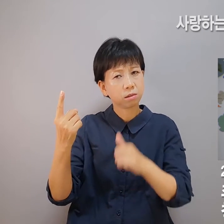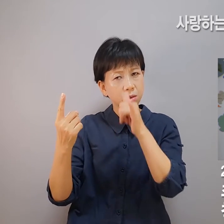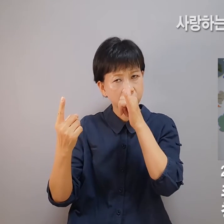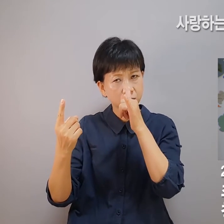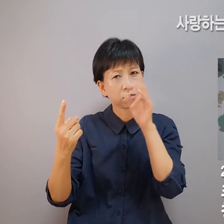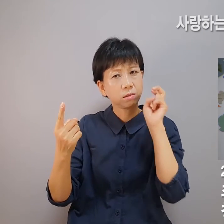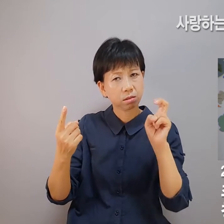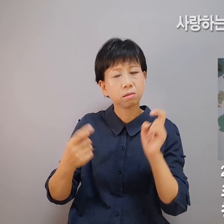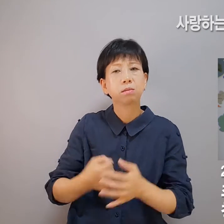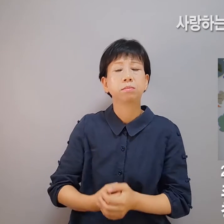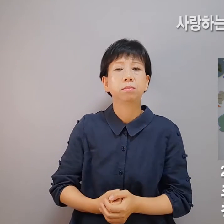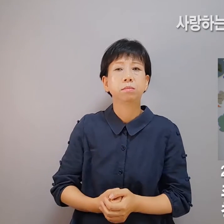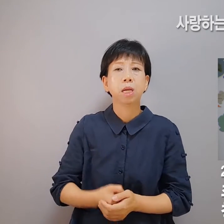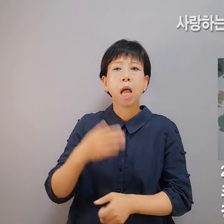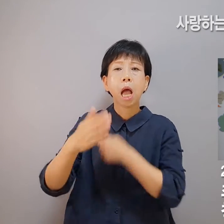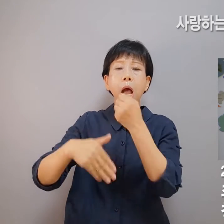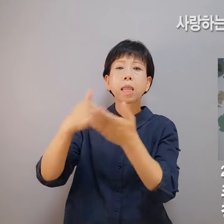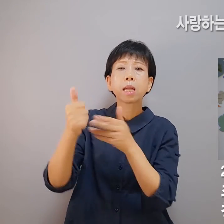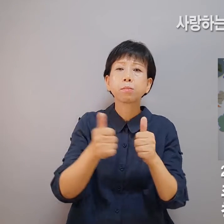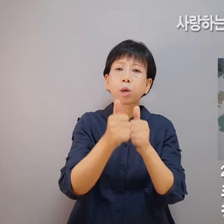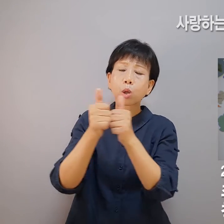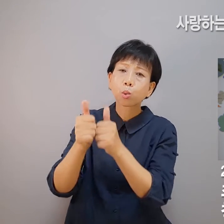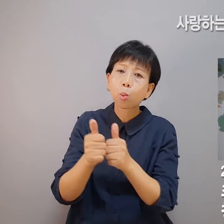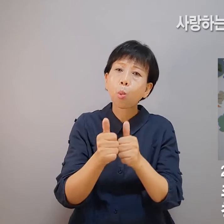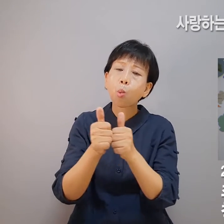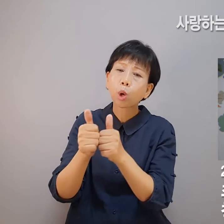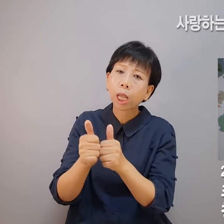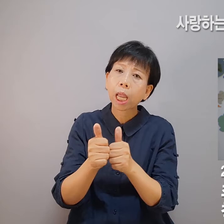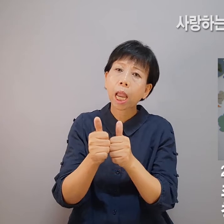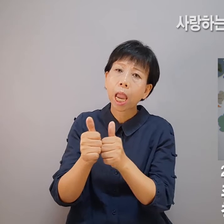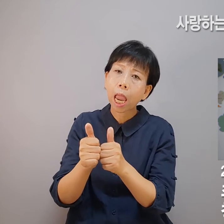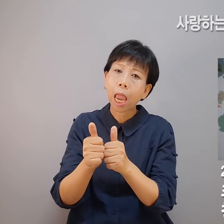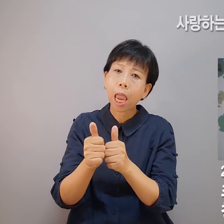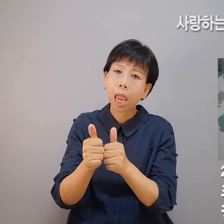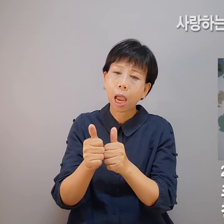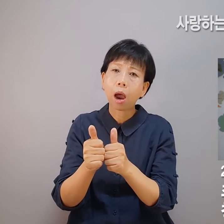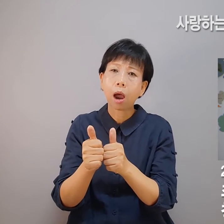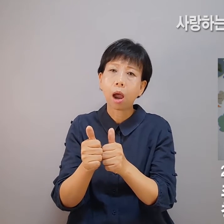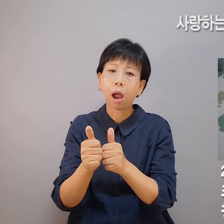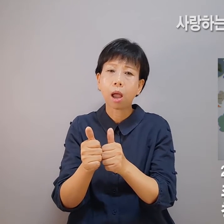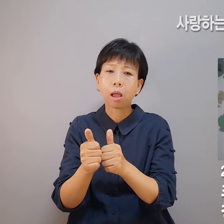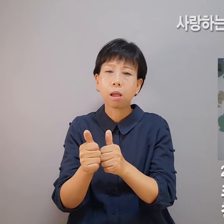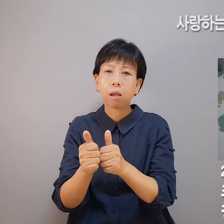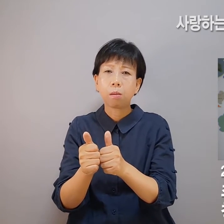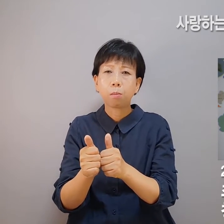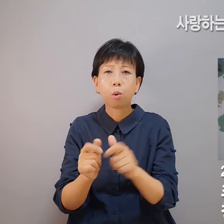않지만은 하나님과 동행할 수 있었던 어떤 우여곡절이